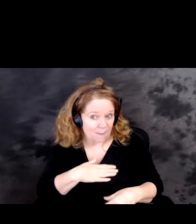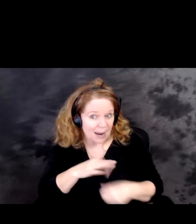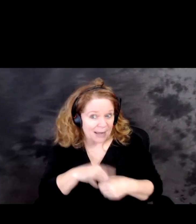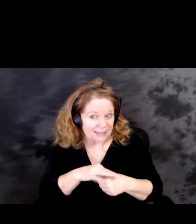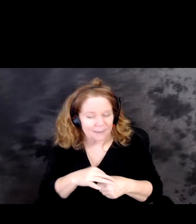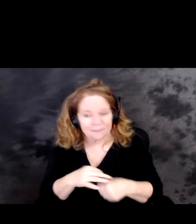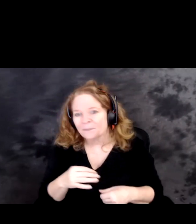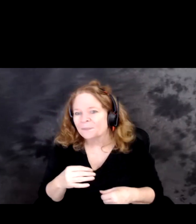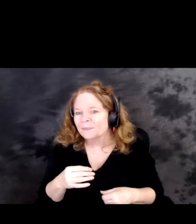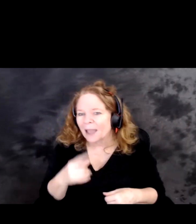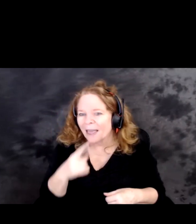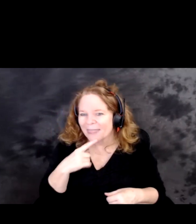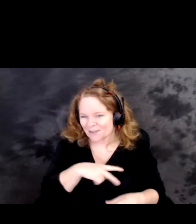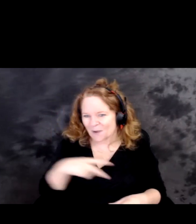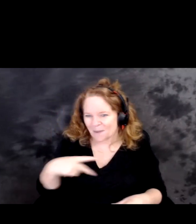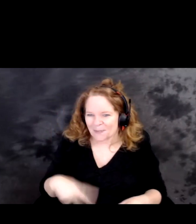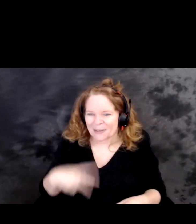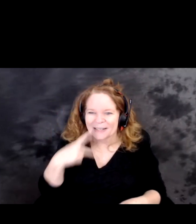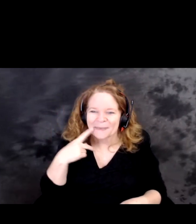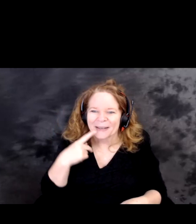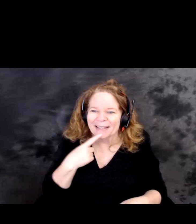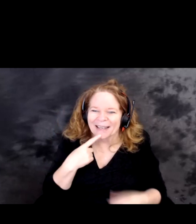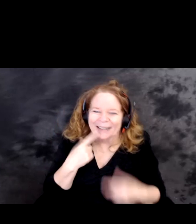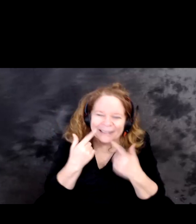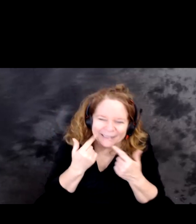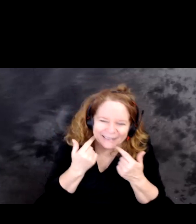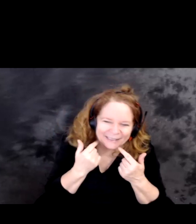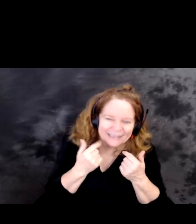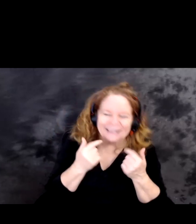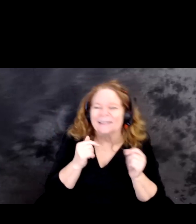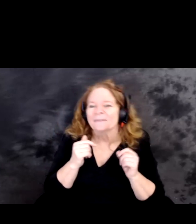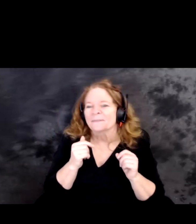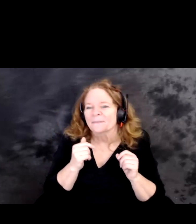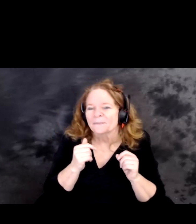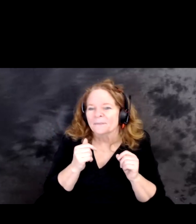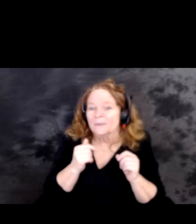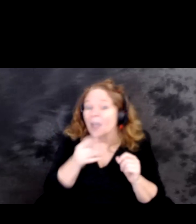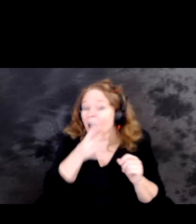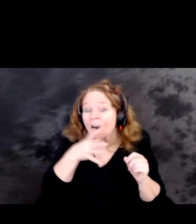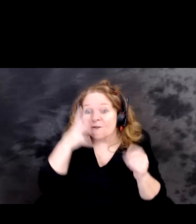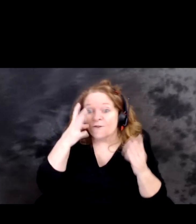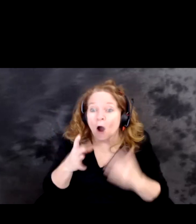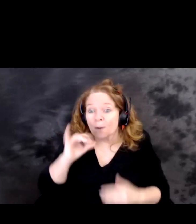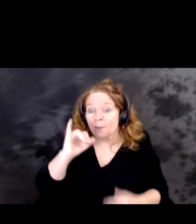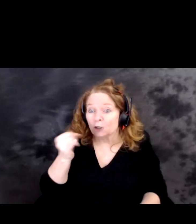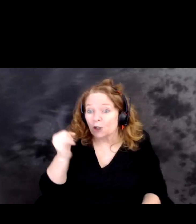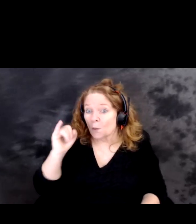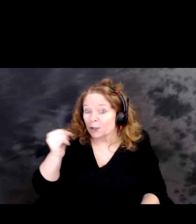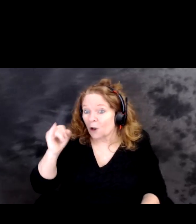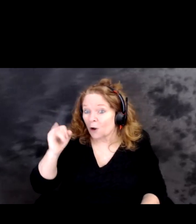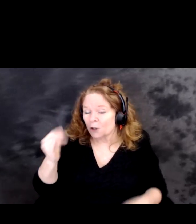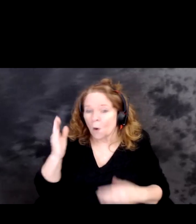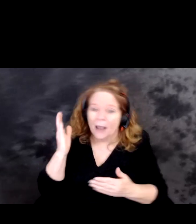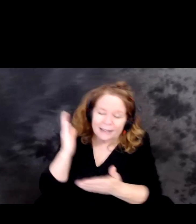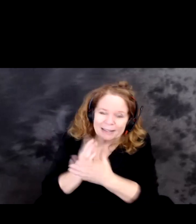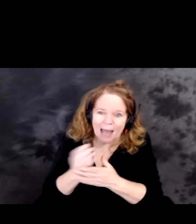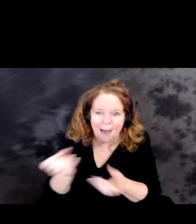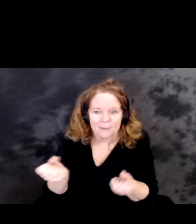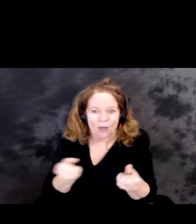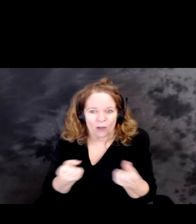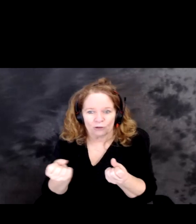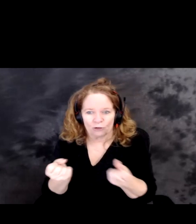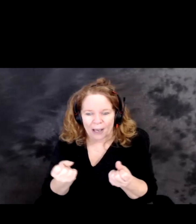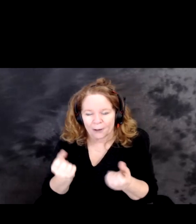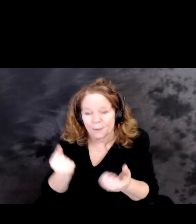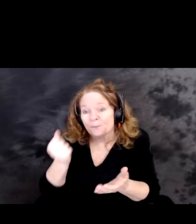haciendo la miel para mi té, dijo la princesa Peggy riéndose. El granjero Joey Joe Joe detuvo el tractor